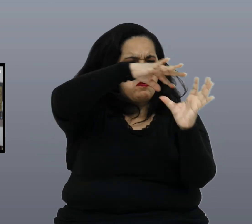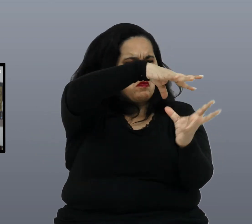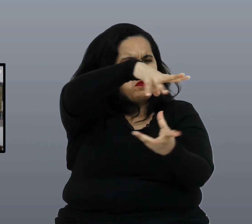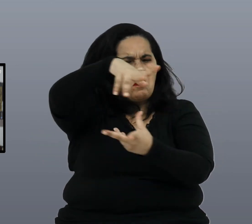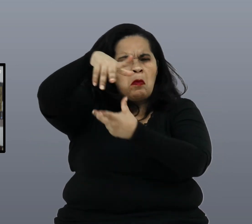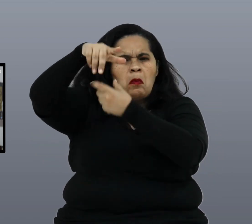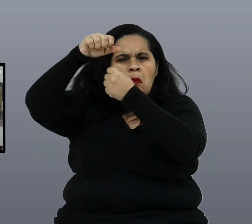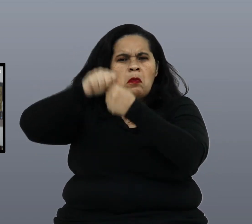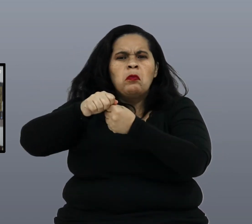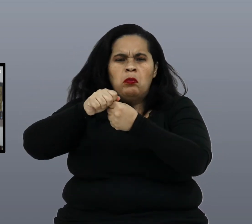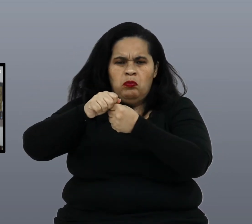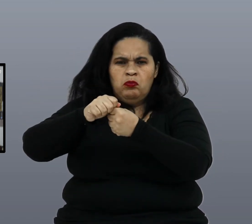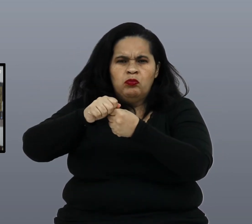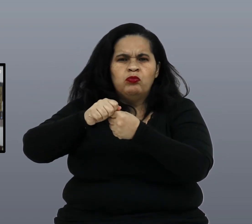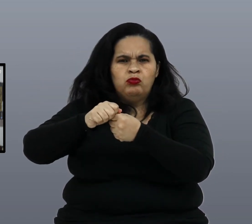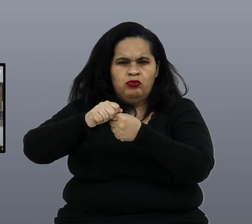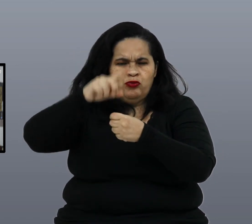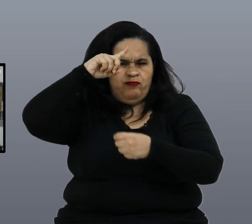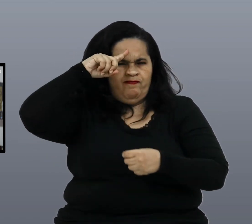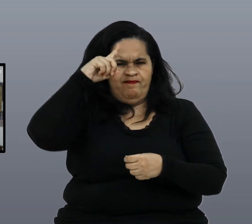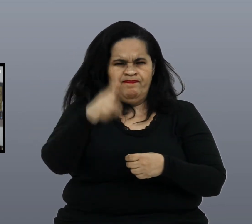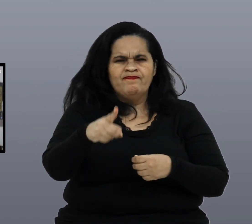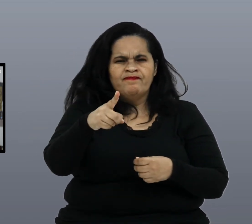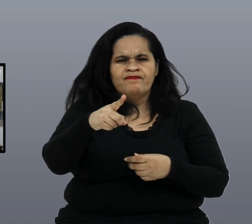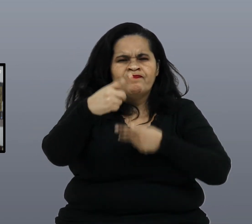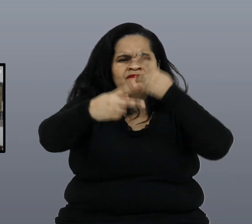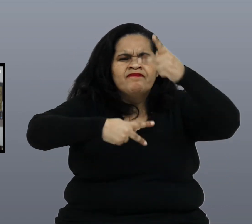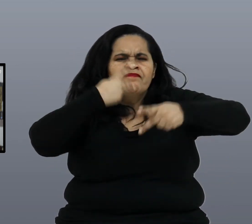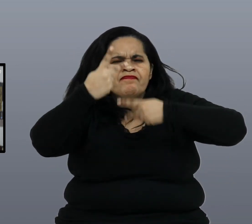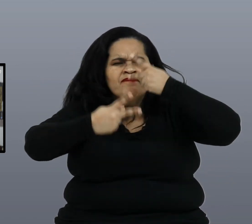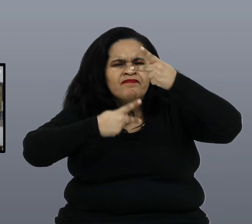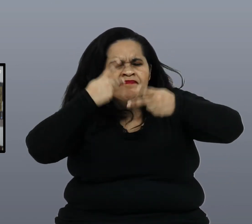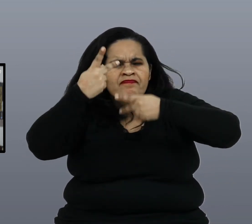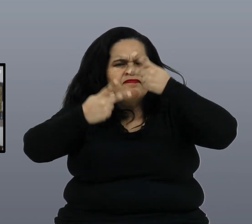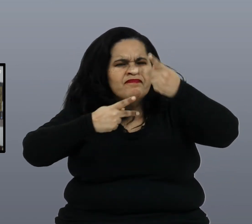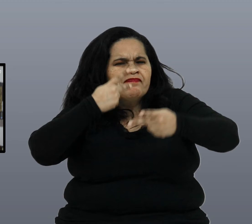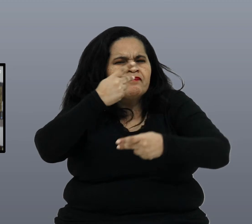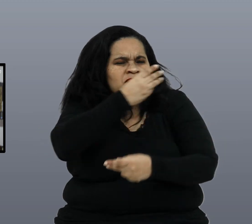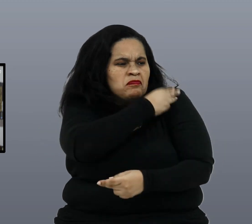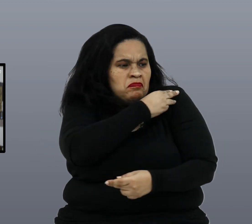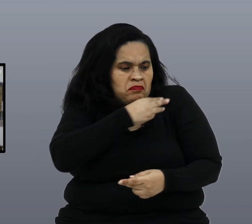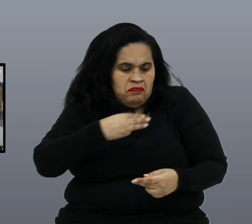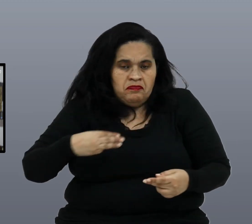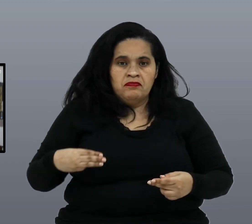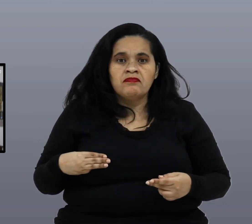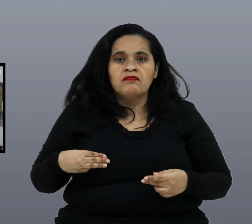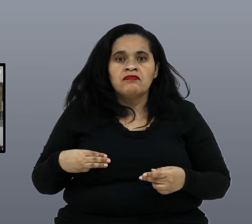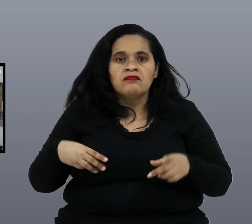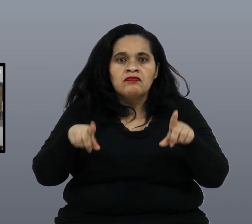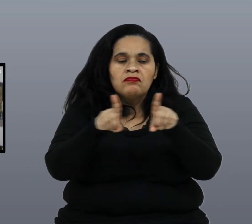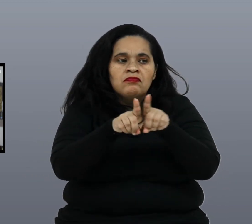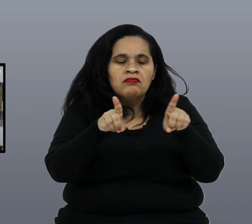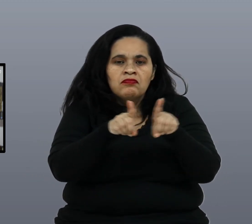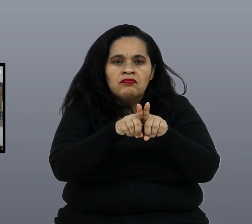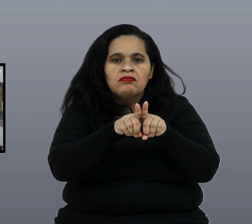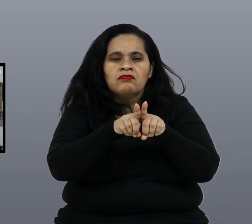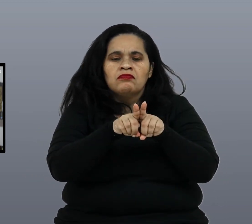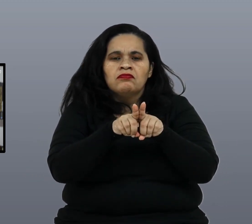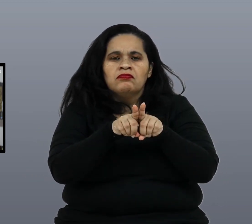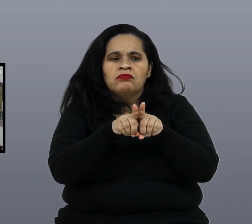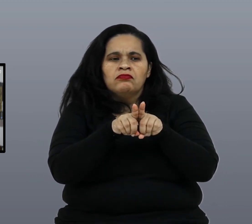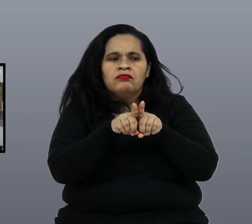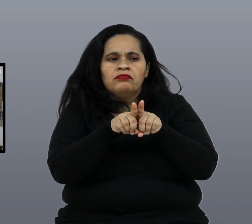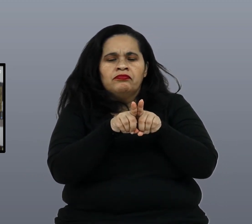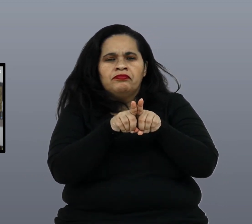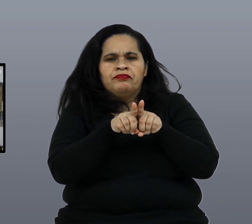ele vai se autoproclamar o Messias, se autoproclamar Deus, e ele vai oprimir todos